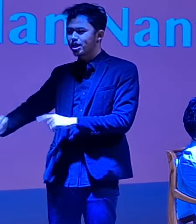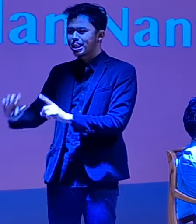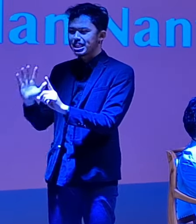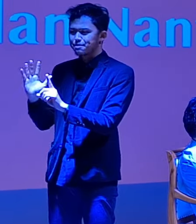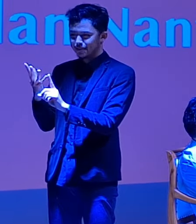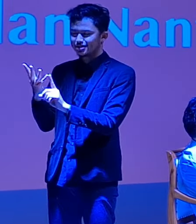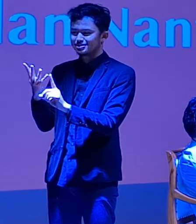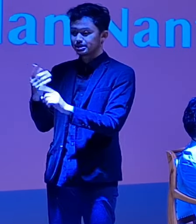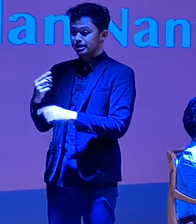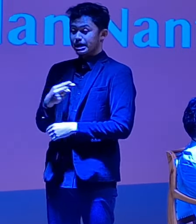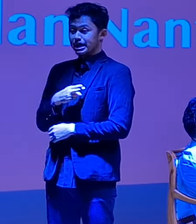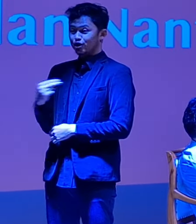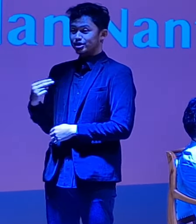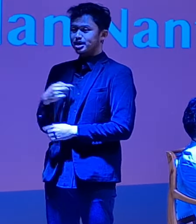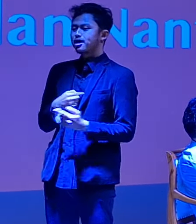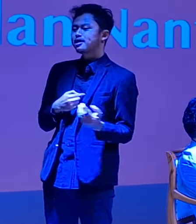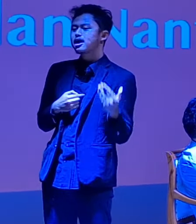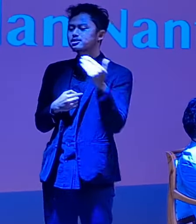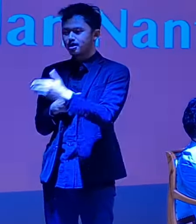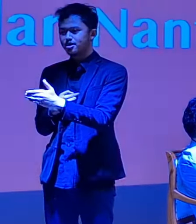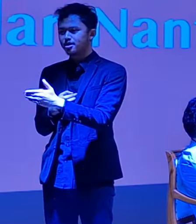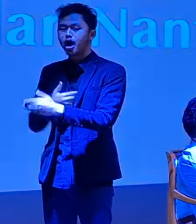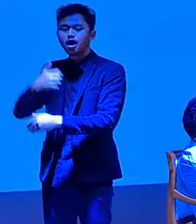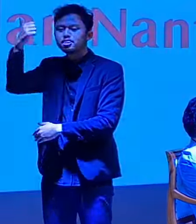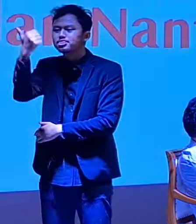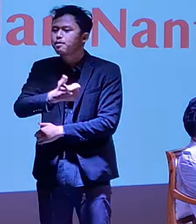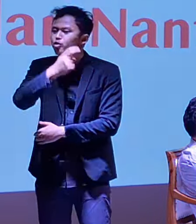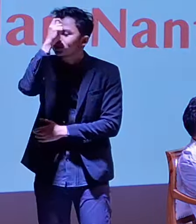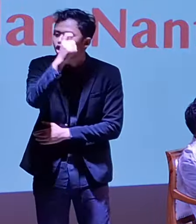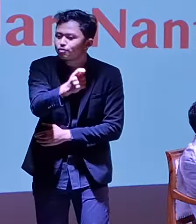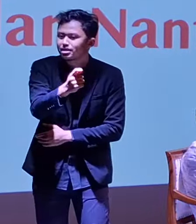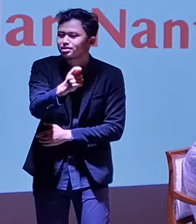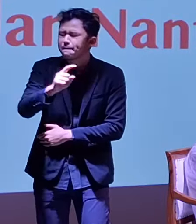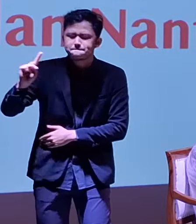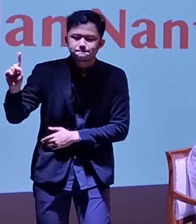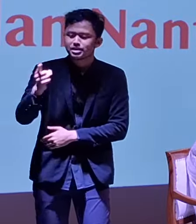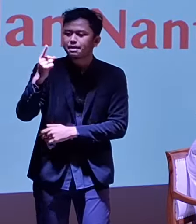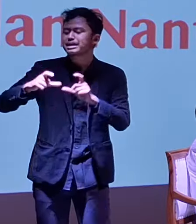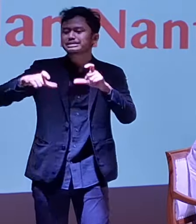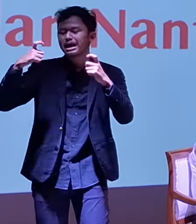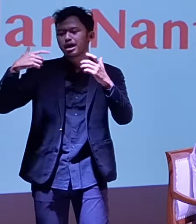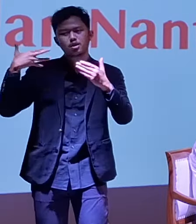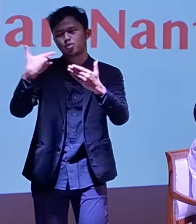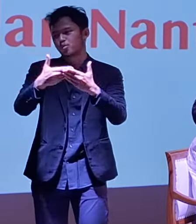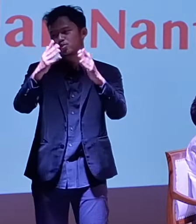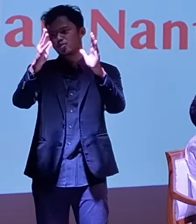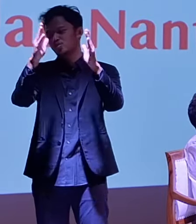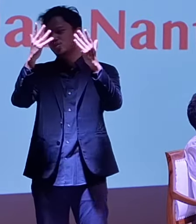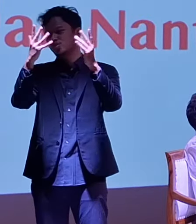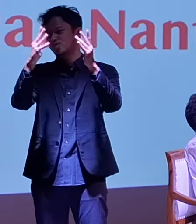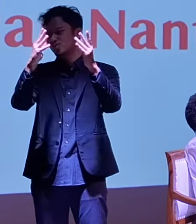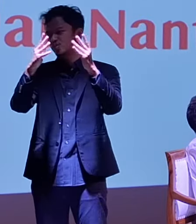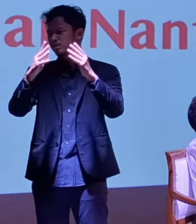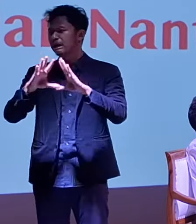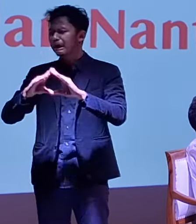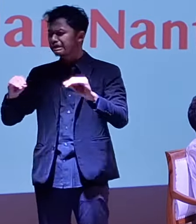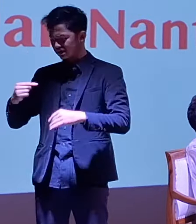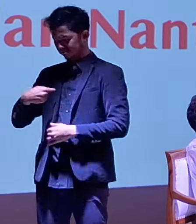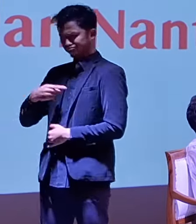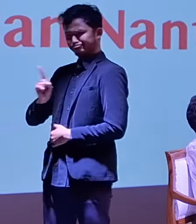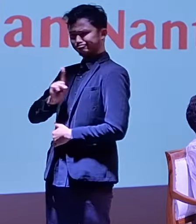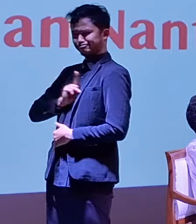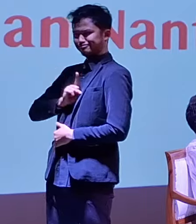tamu kehormatan Frankfurt Book Fair yang terbaik dalam sejarah Frankfurt Book Fair. itu bukan kerja satu orang, bukan